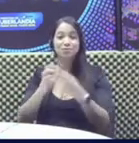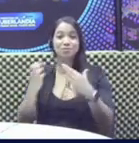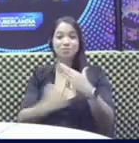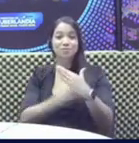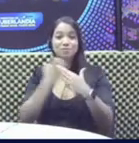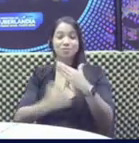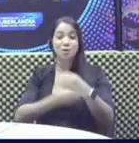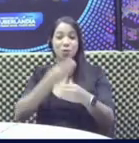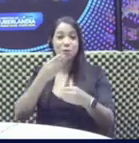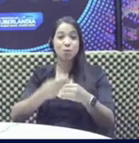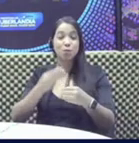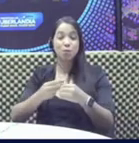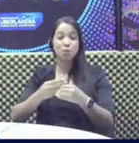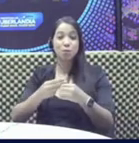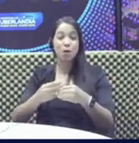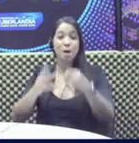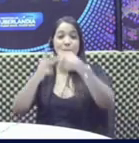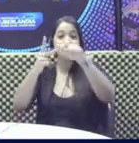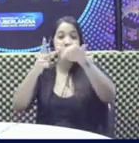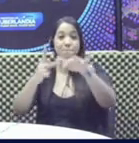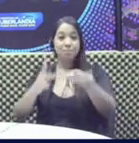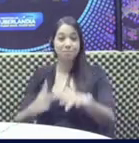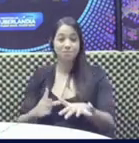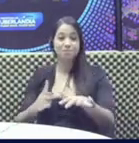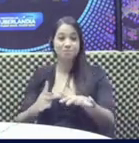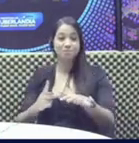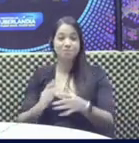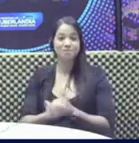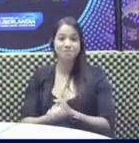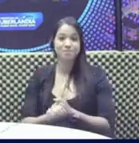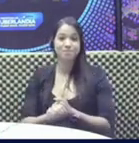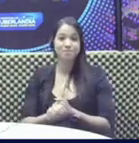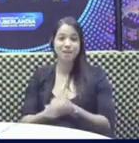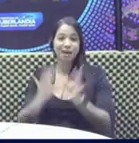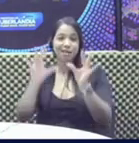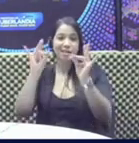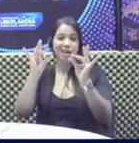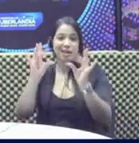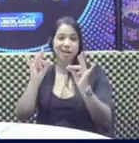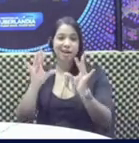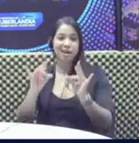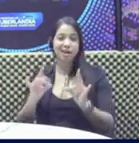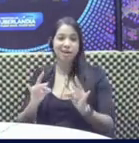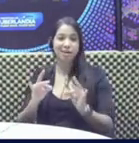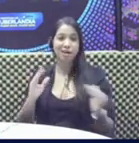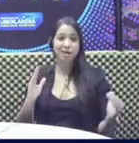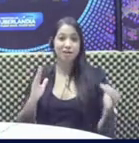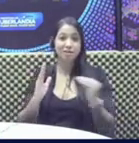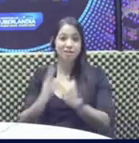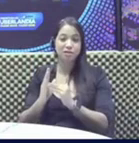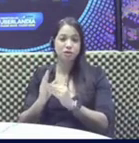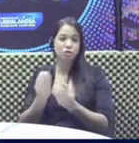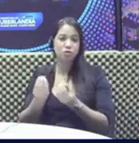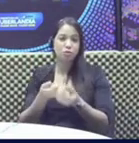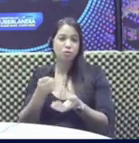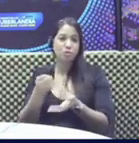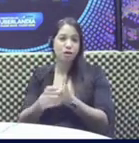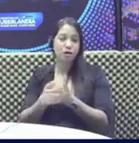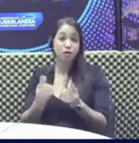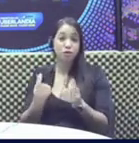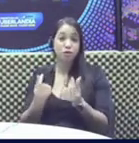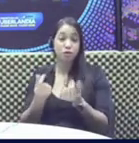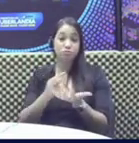Empresa Municipal de Processamento de Dados, a Prodaúb. Os detalhes quanto aos prazos, forma de pagamento e os